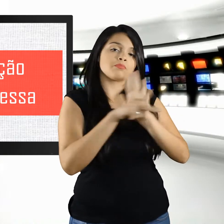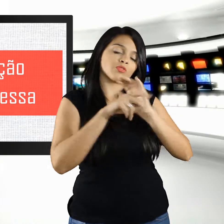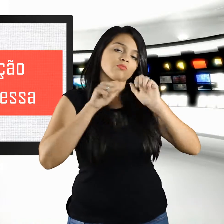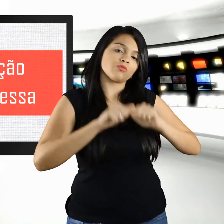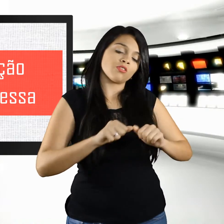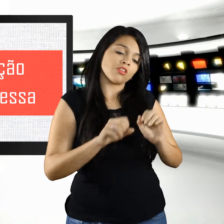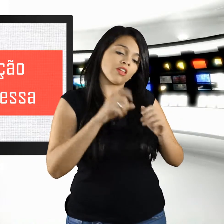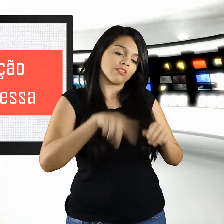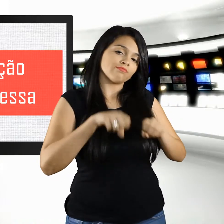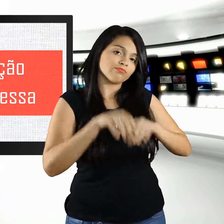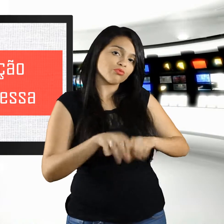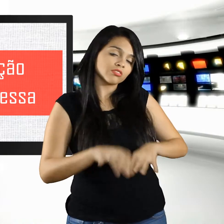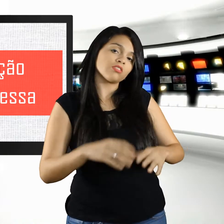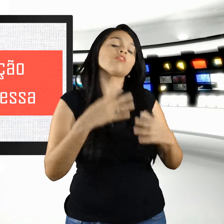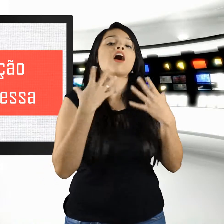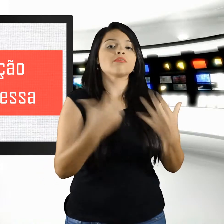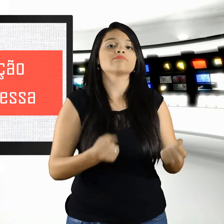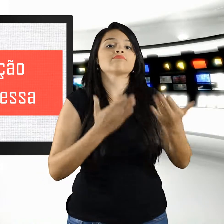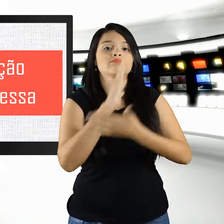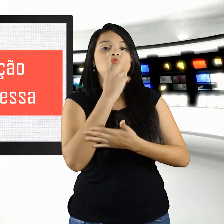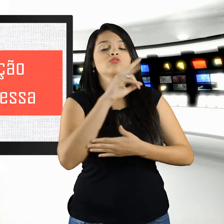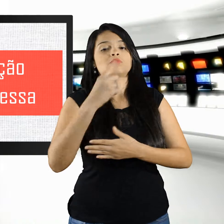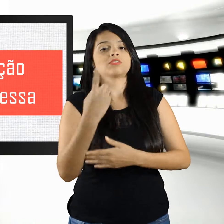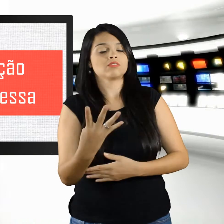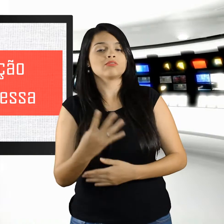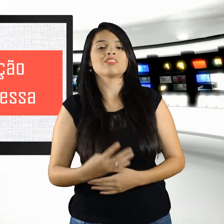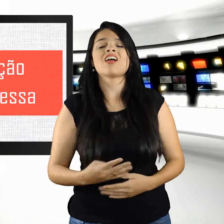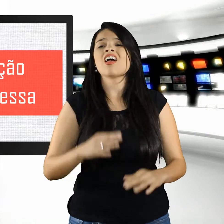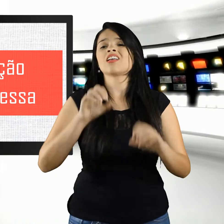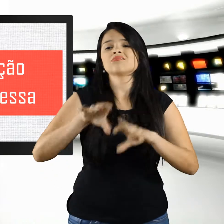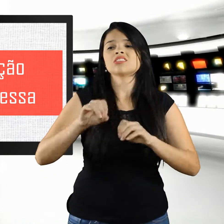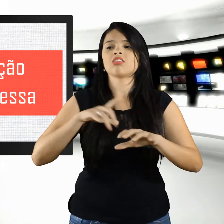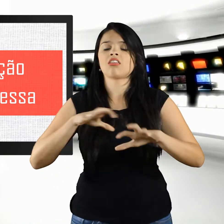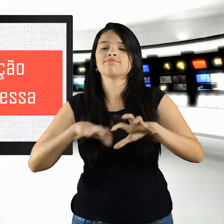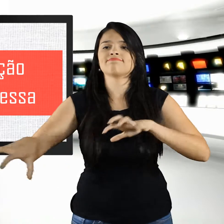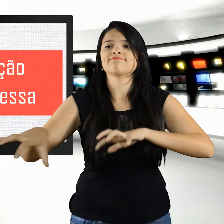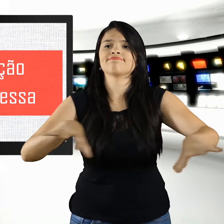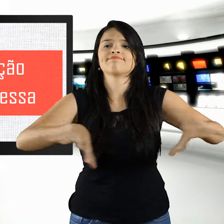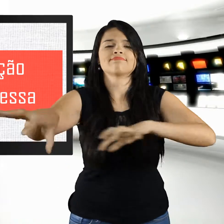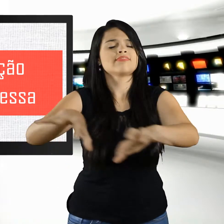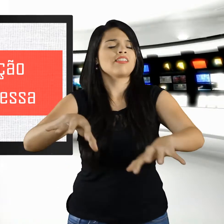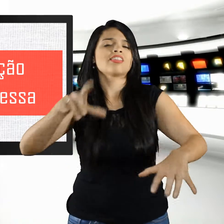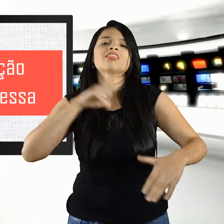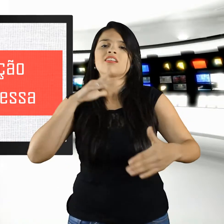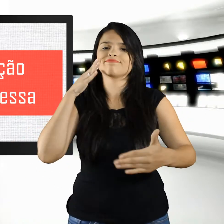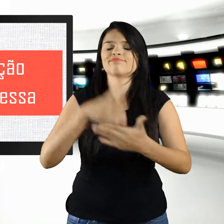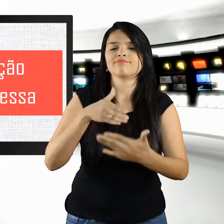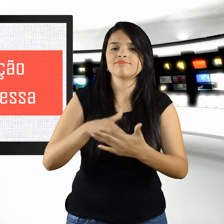2014. Em sua opinião, o ensino segregado é uma barreira considerável que pautou a educação de pessoas com